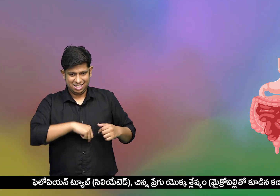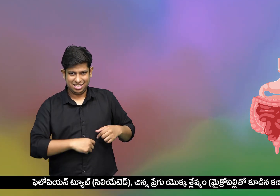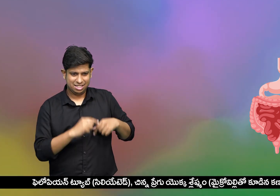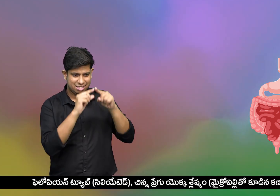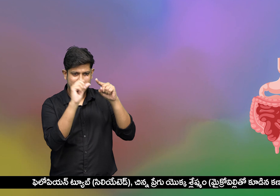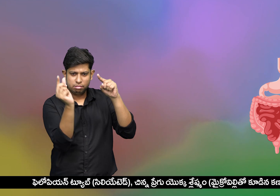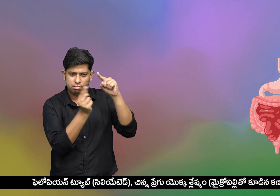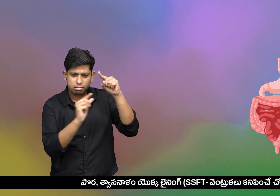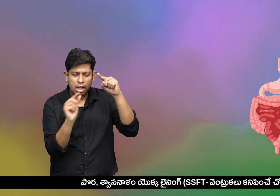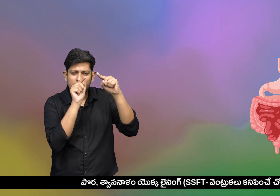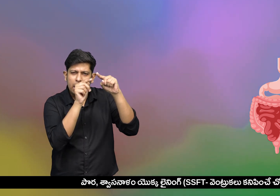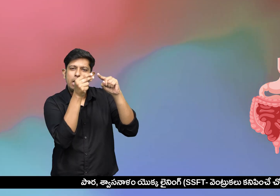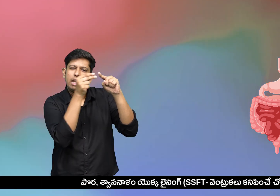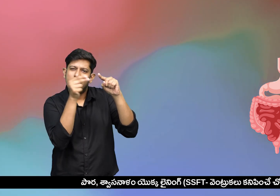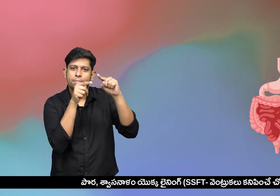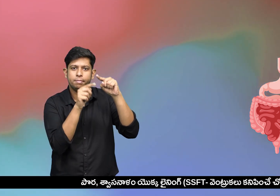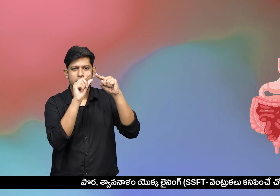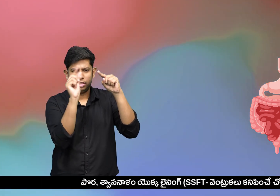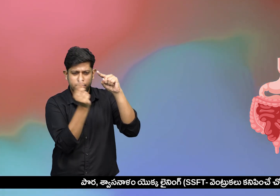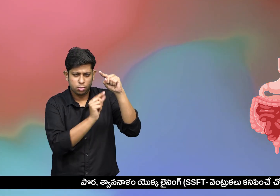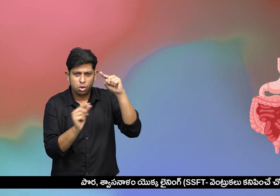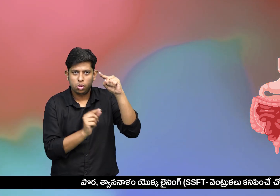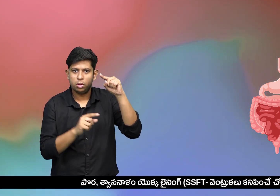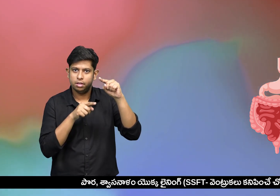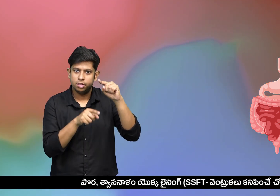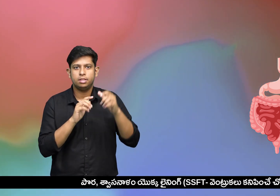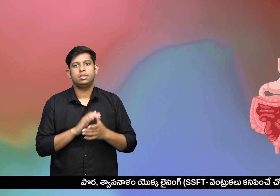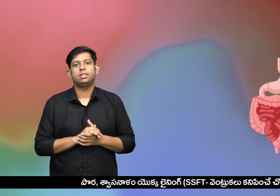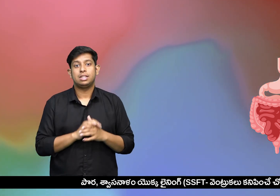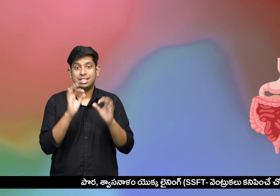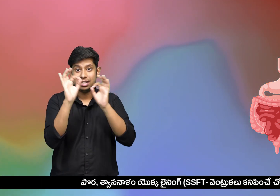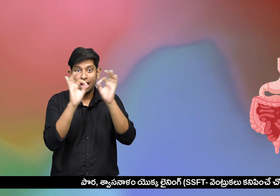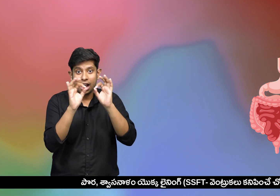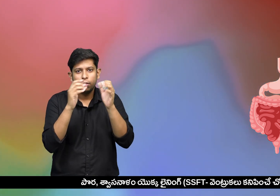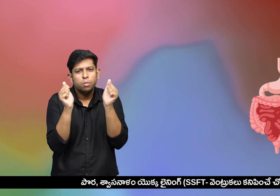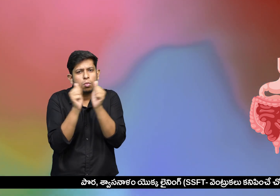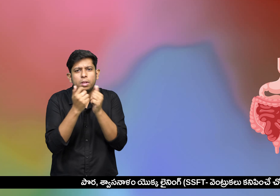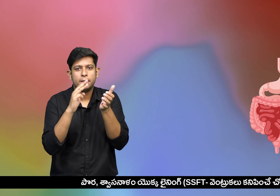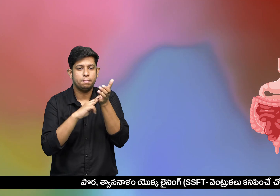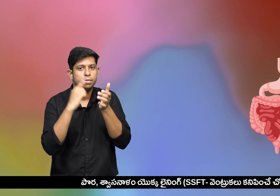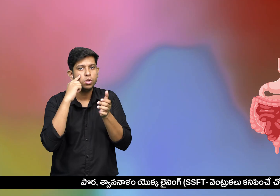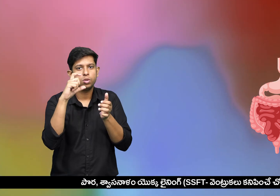లోపలి పొర, శ్వాసనాళం యొక్క లైనింగ్, ఎస్ఎస్ఎఫ్టి, వెంట్రుకలు కనిపించే